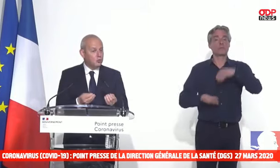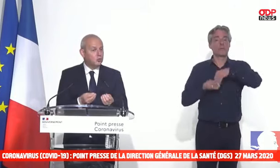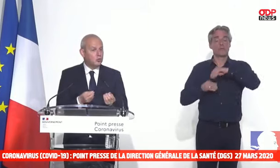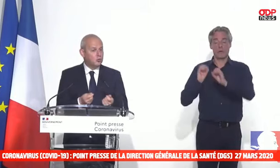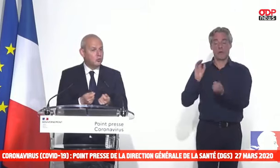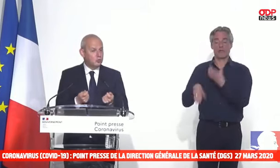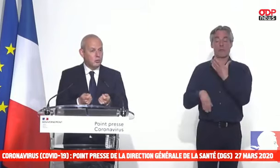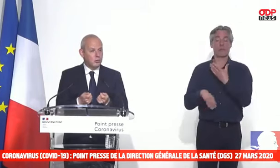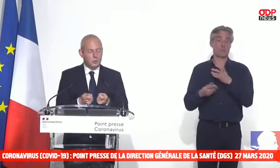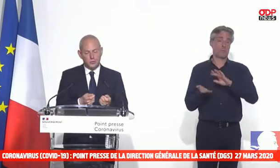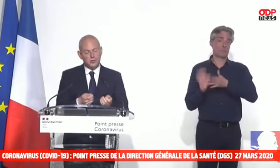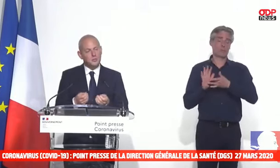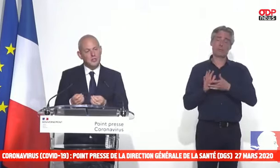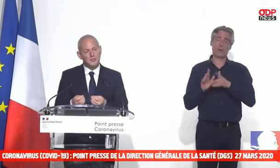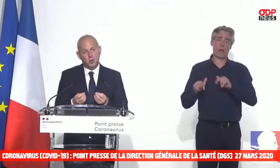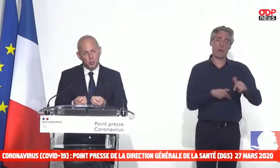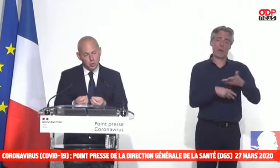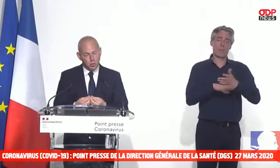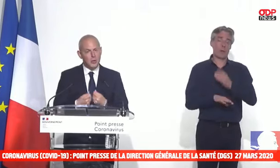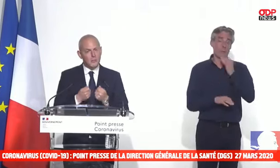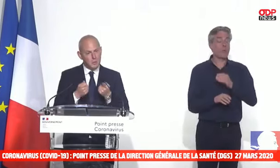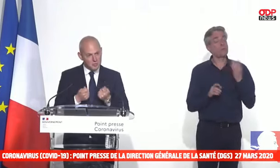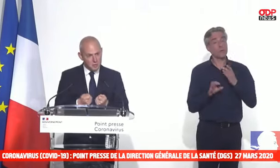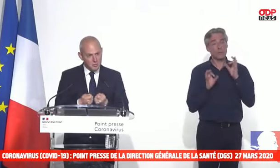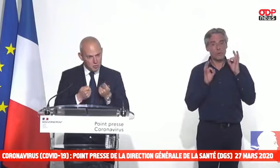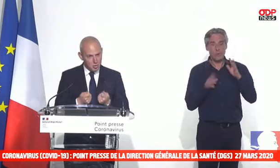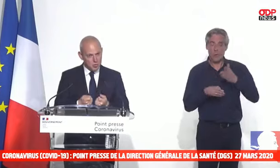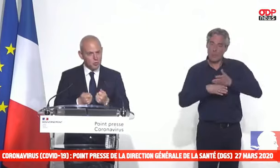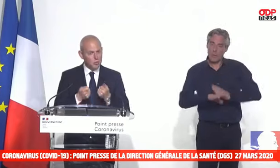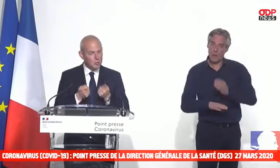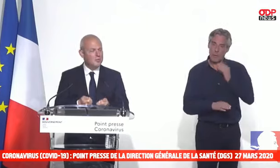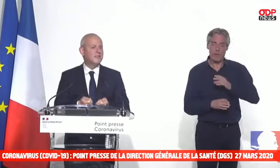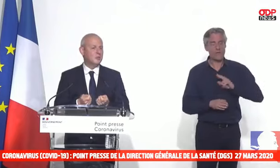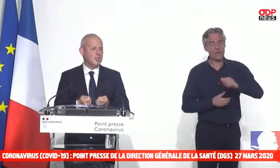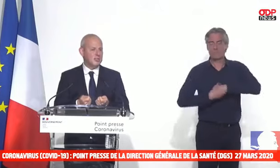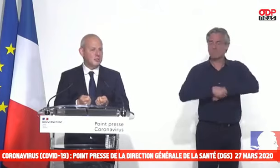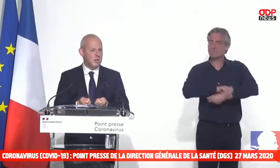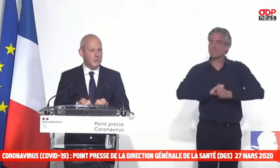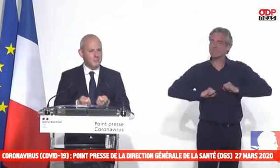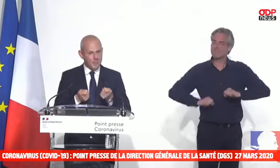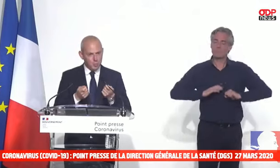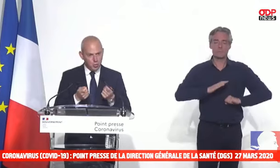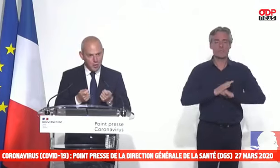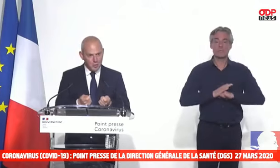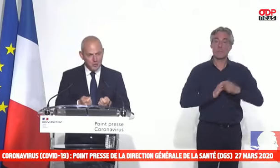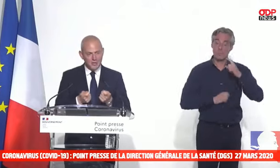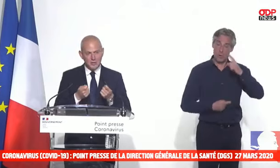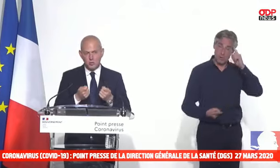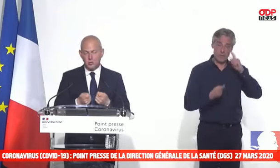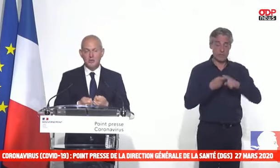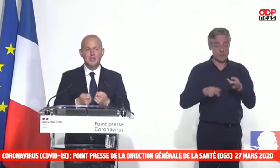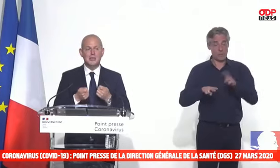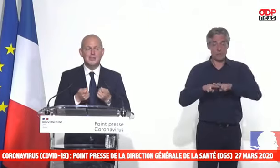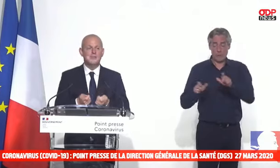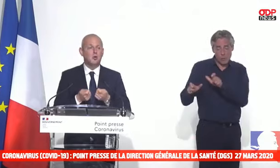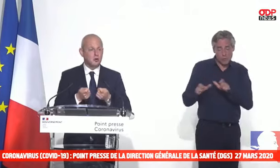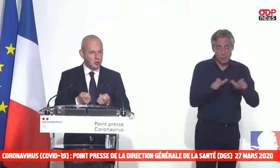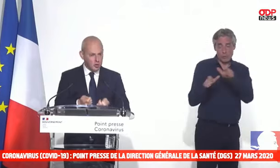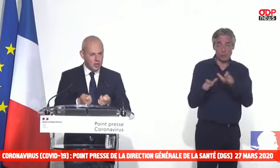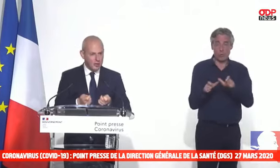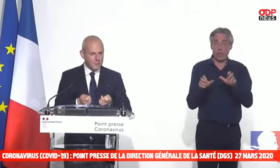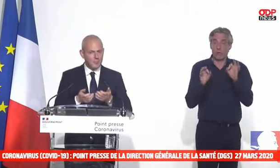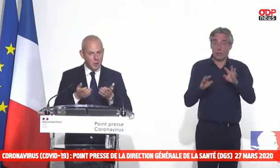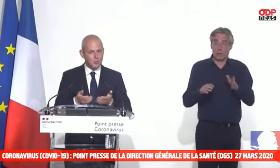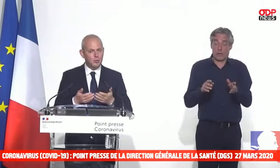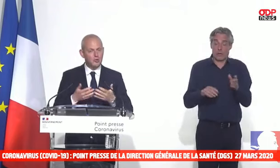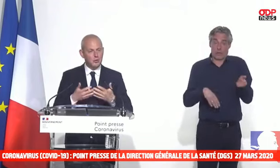Donc tout ce dispositif prend du temps, mais on s'est mis en situation de mobilisation maximale pour que la mortalité soit surveillée quasiment en temps